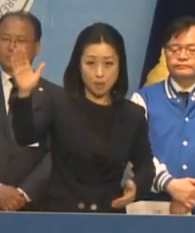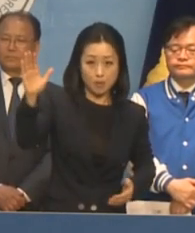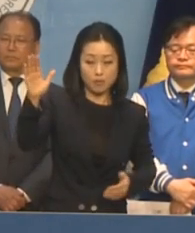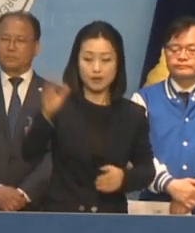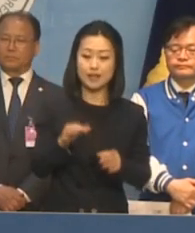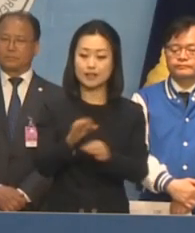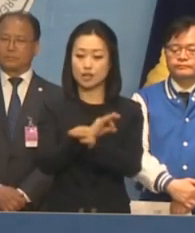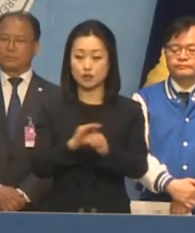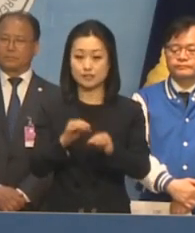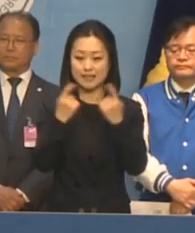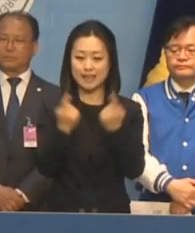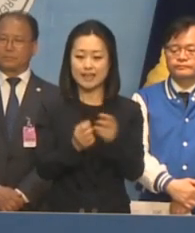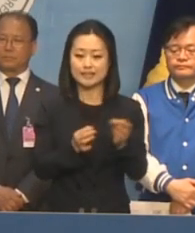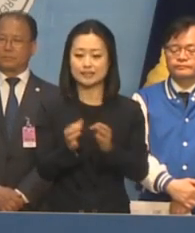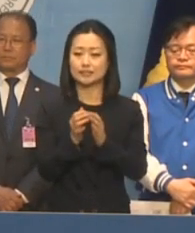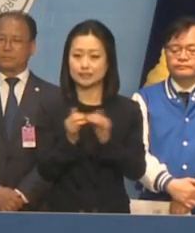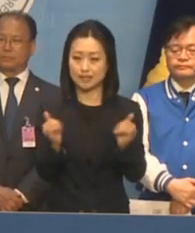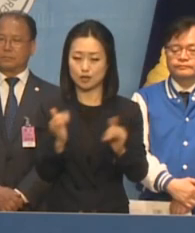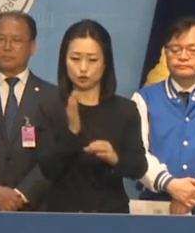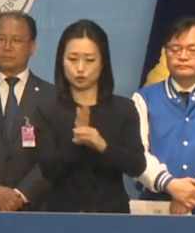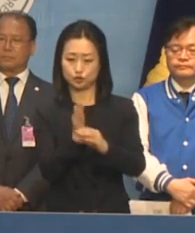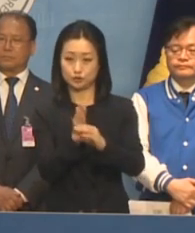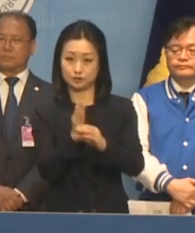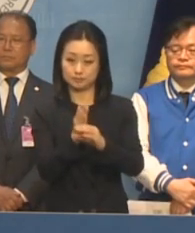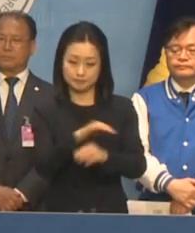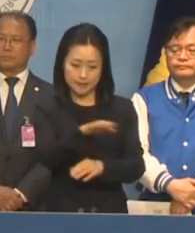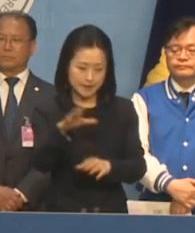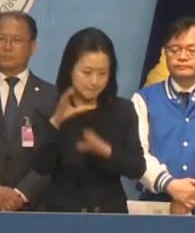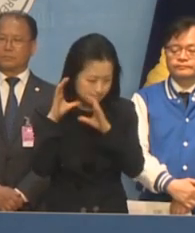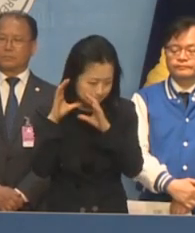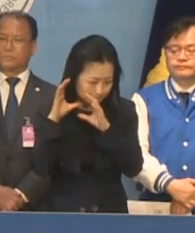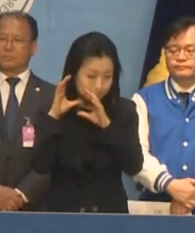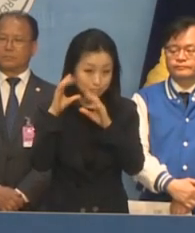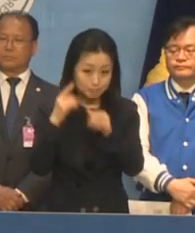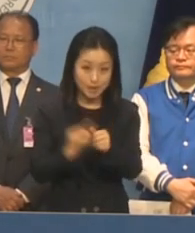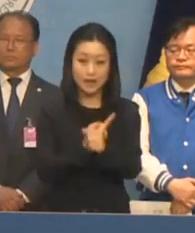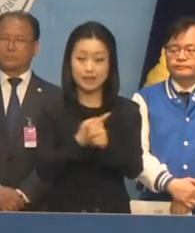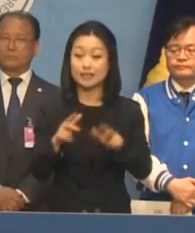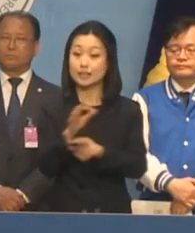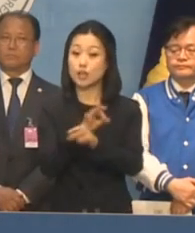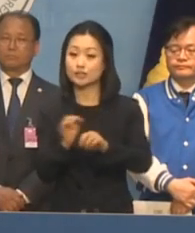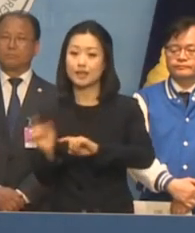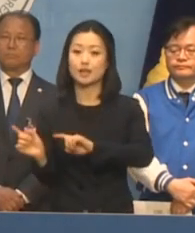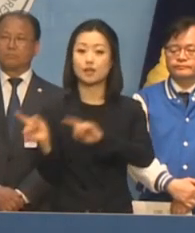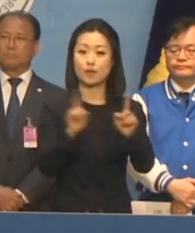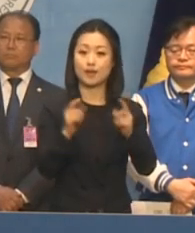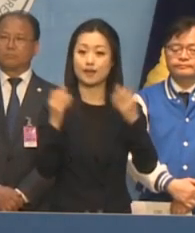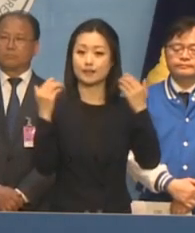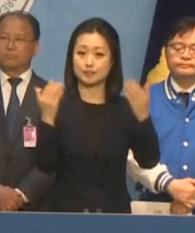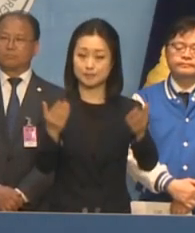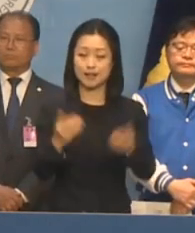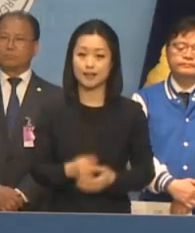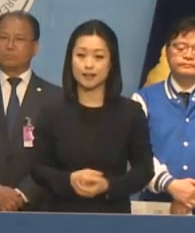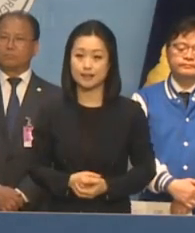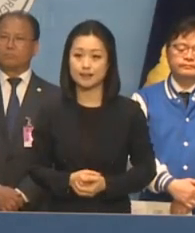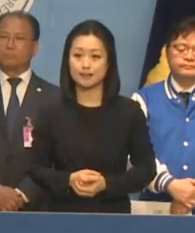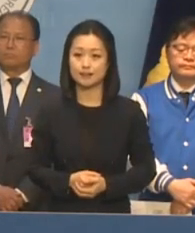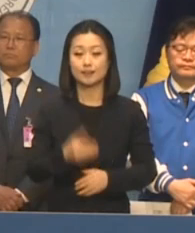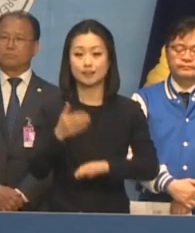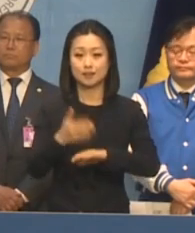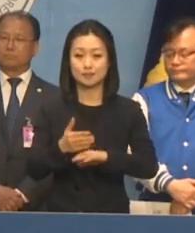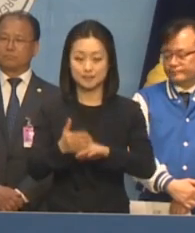근간 소상공인 자영업자분들의 리에 귀기울여 무너진 경제를 다시 살려내겠습니다